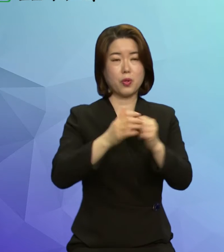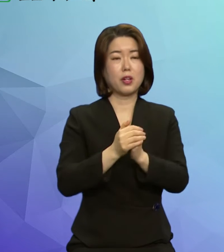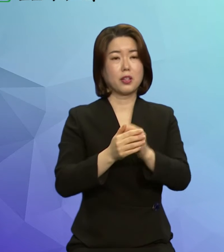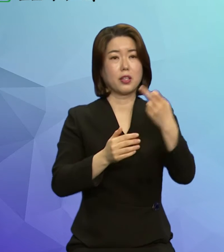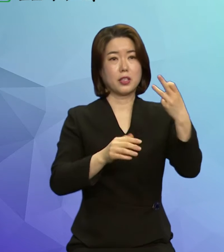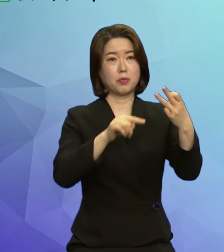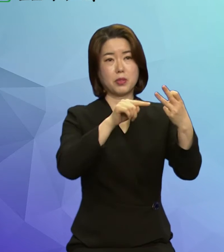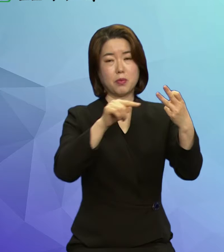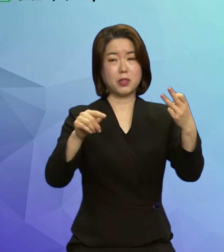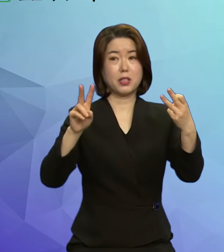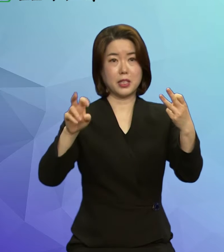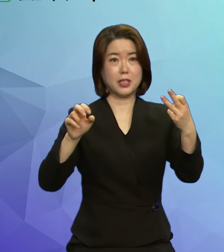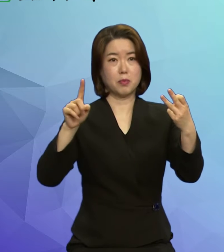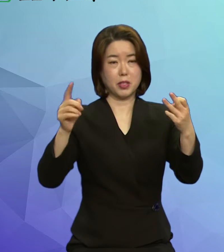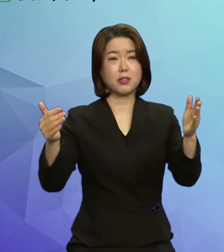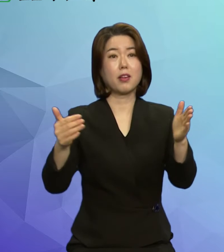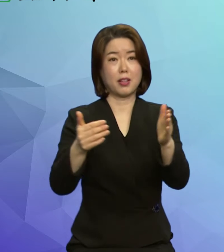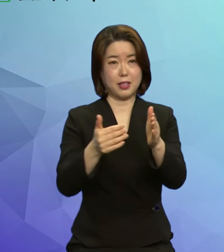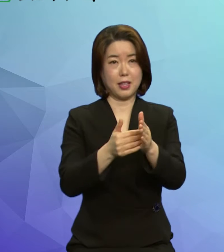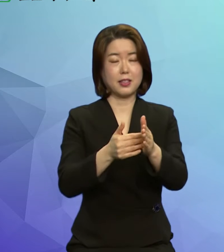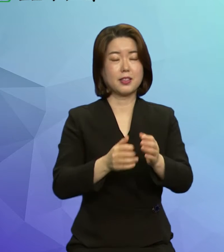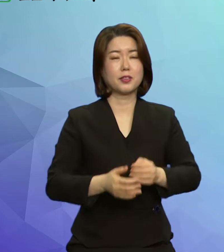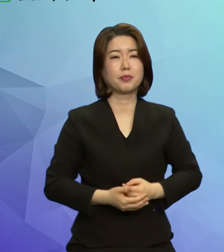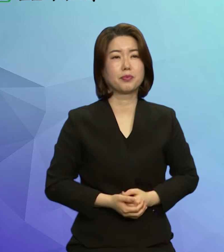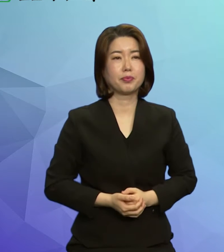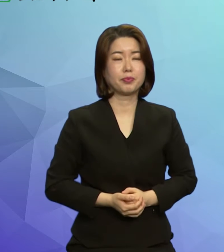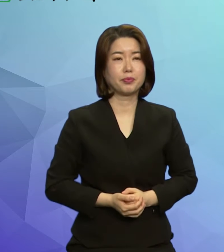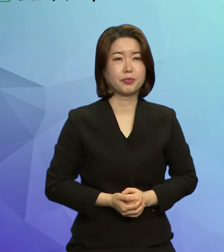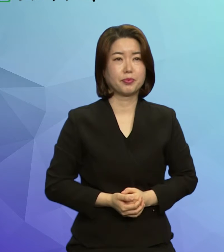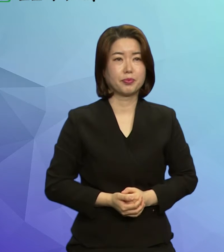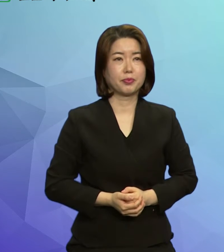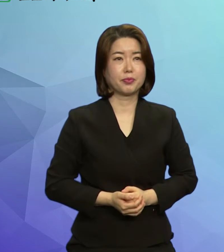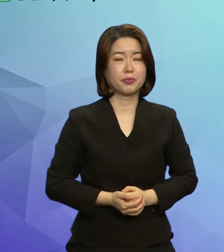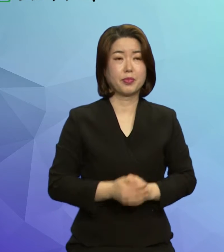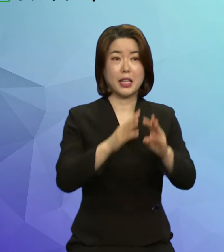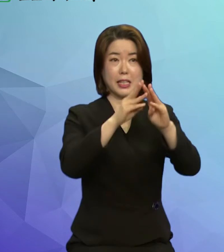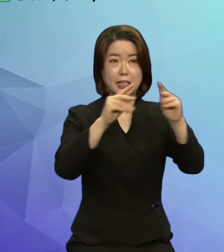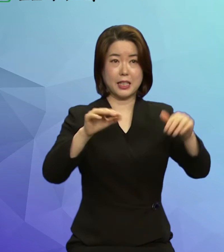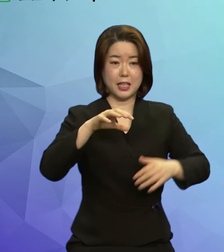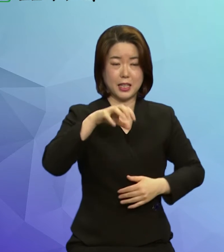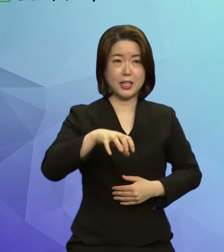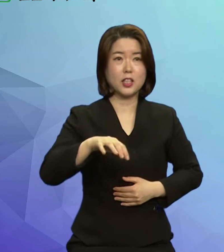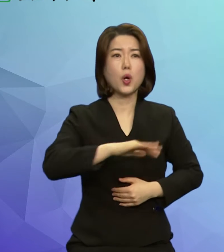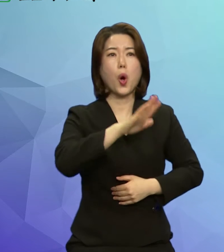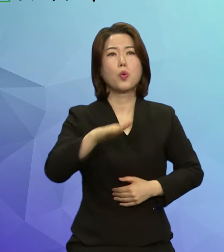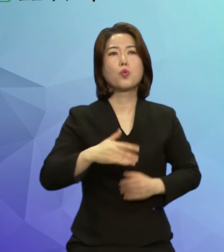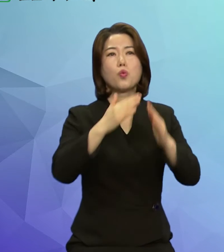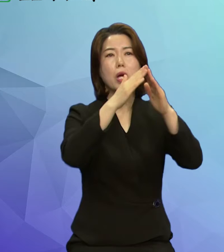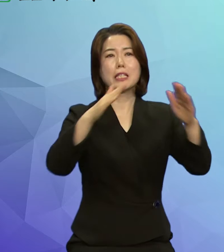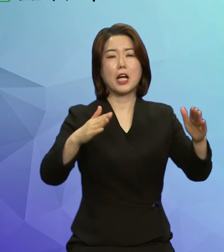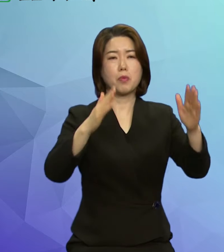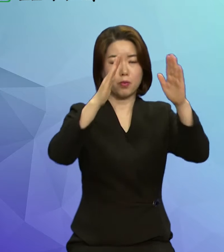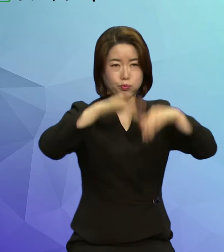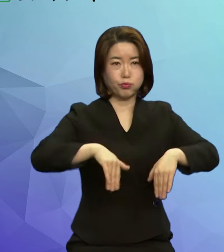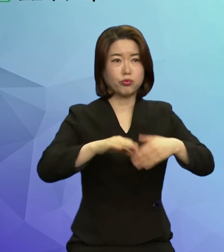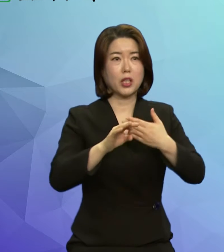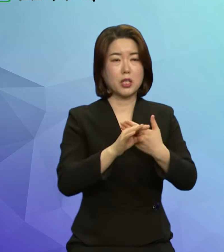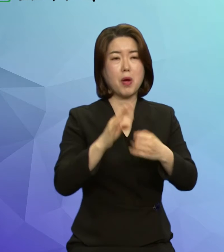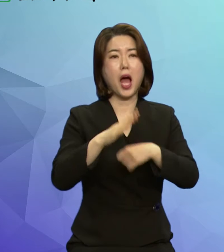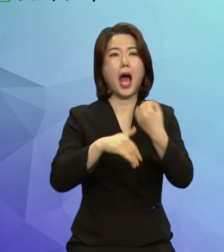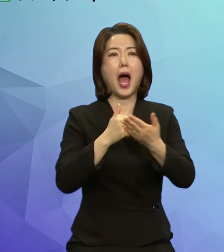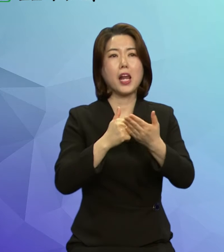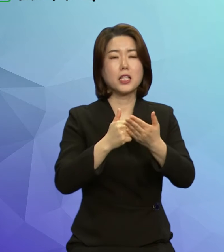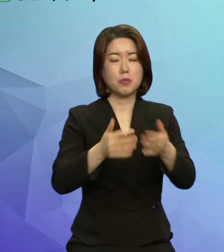5절, 13절에서 21절까지 하겠습니다. 땅에 있는 우리의 장막집이 무너지면